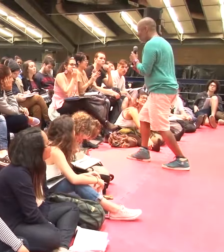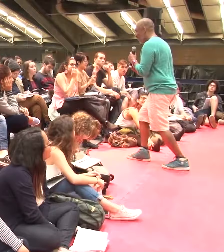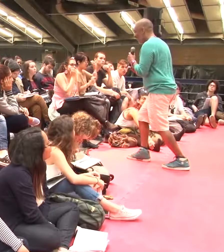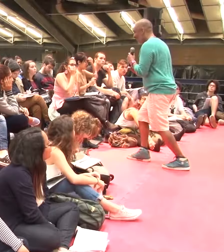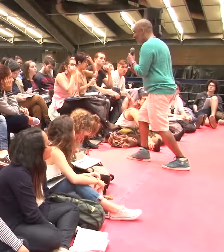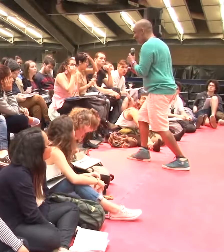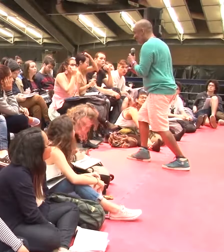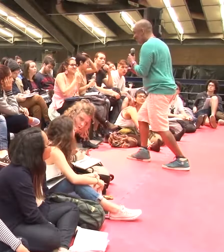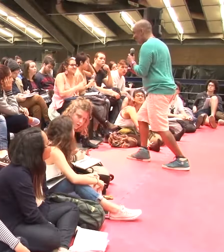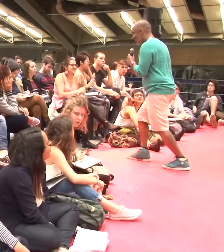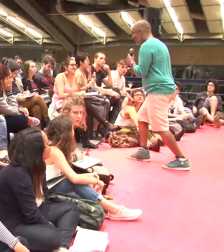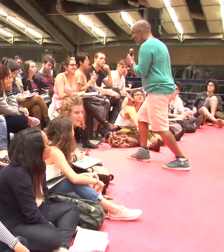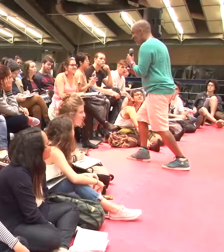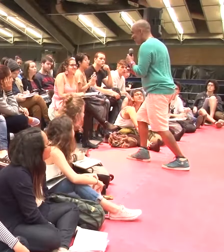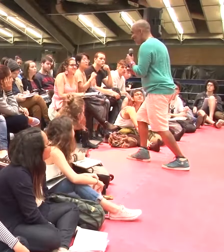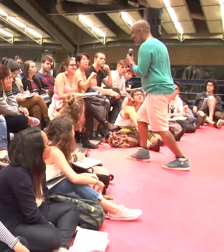eu abro o armário,